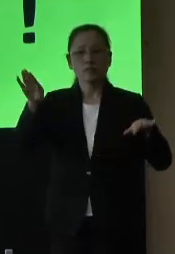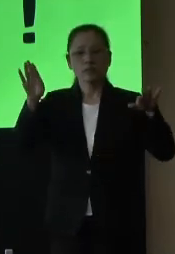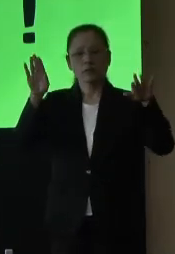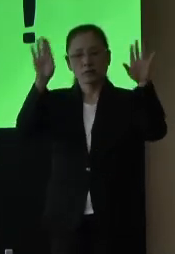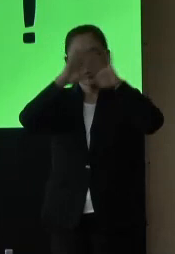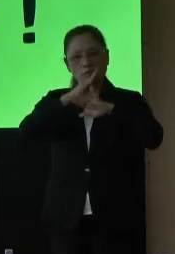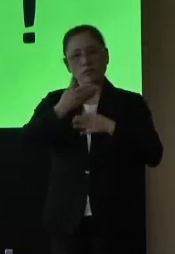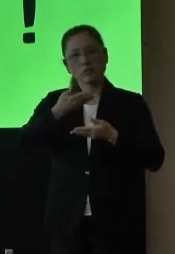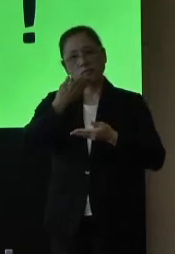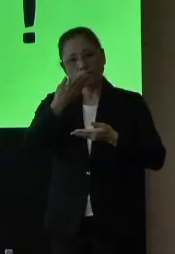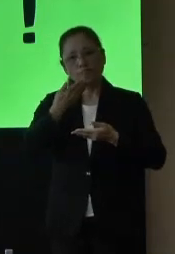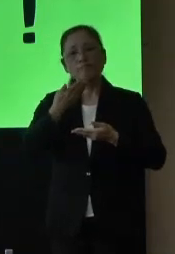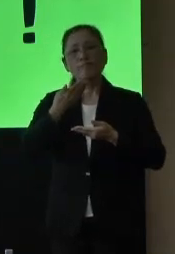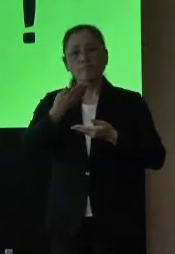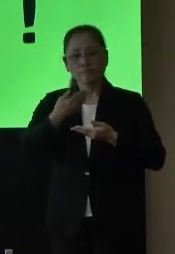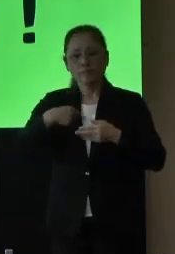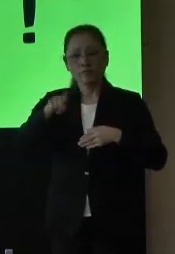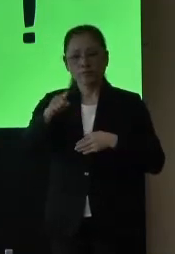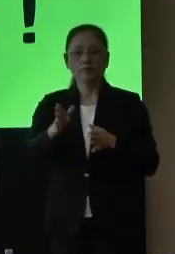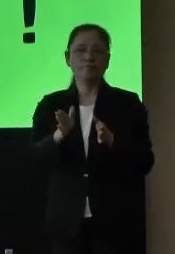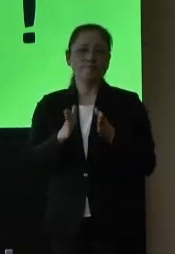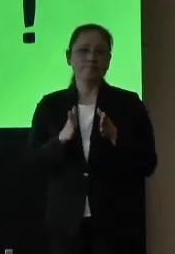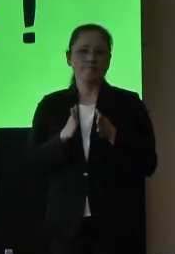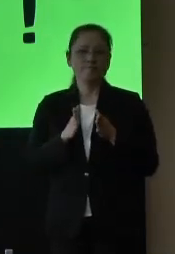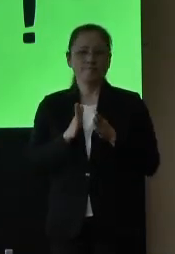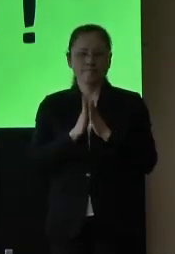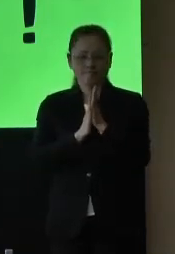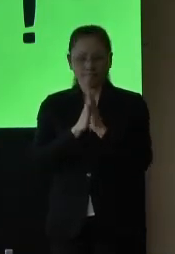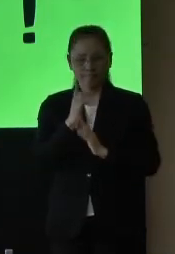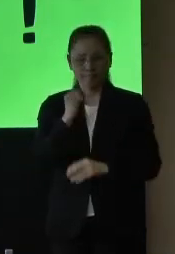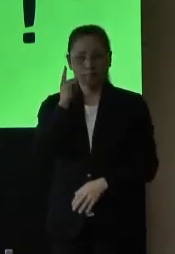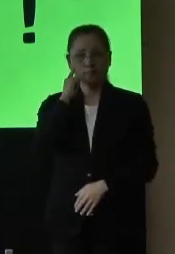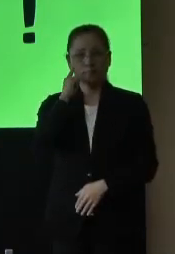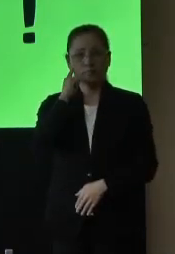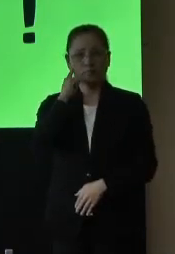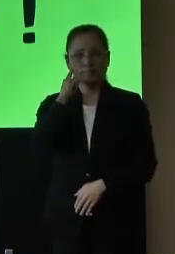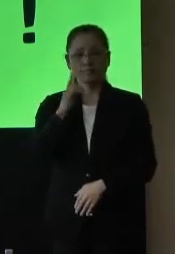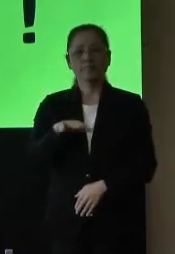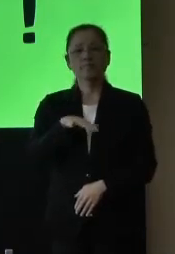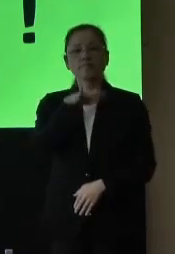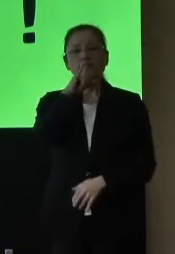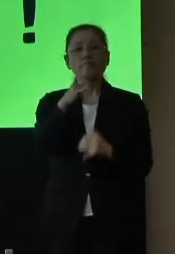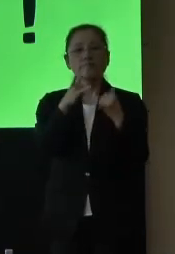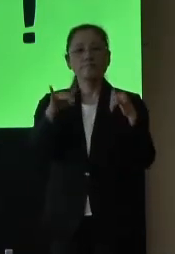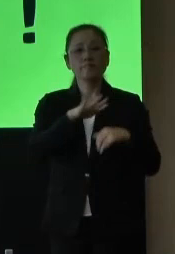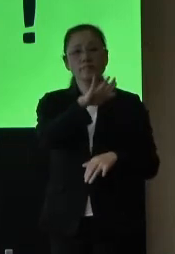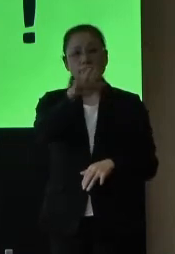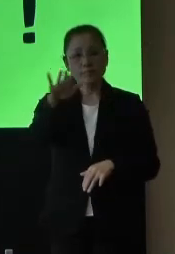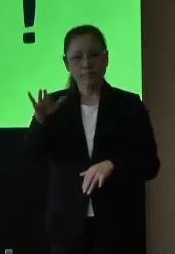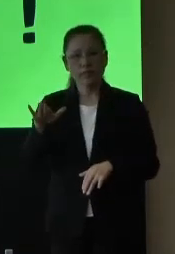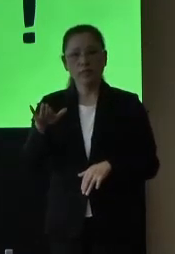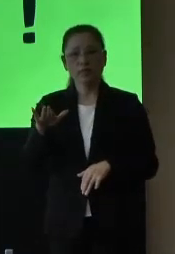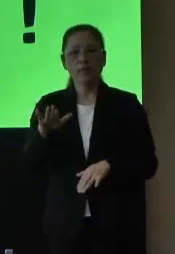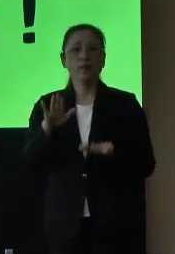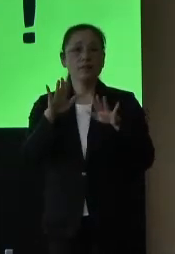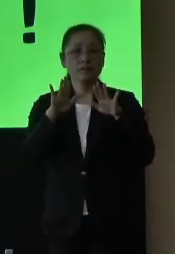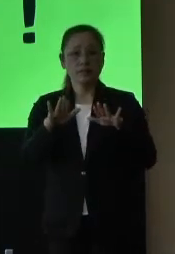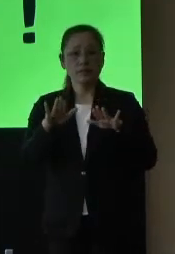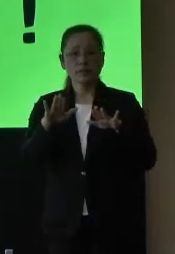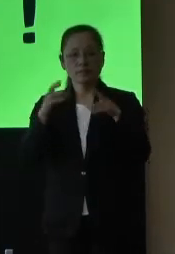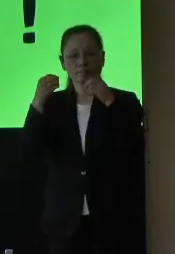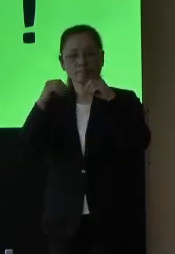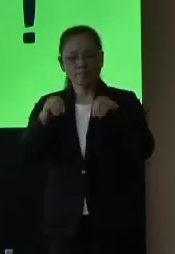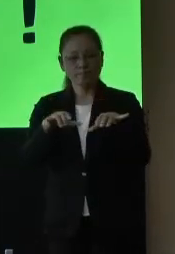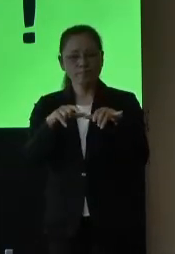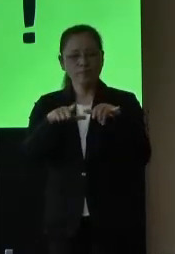への外出自粛をぜひお願いします。高齢者の皆さんも現在は感染